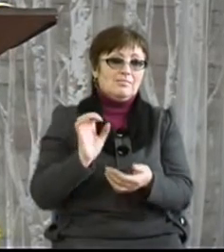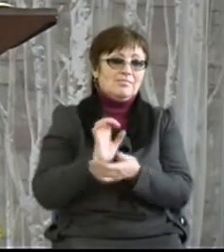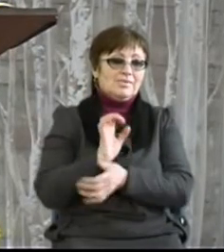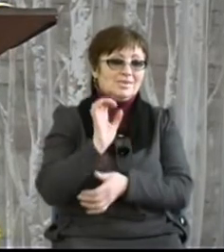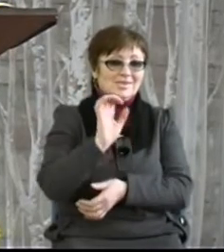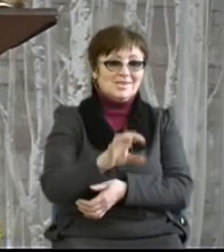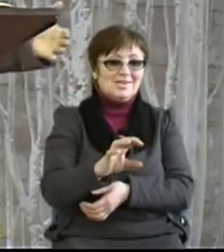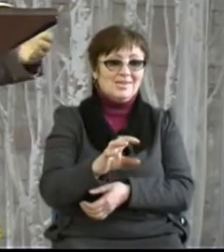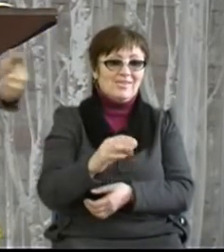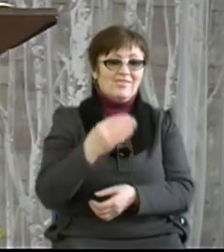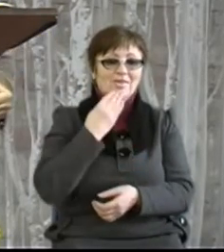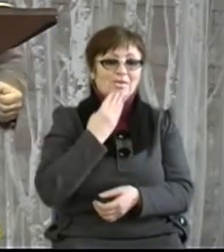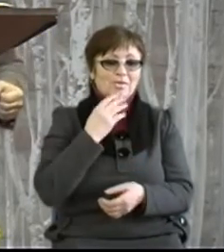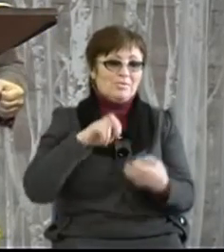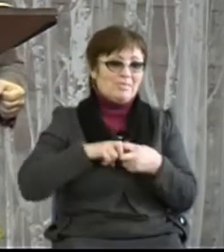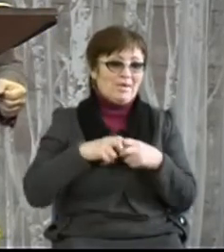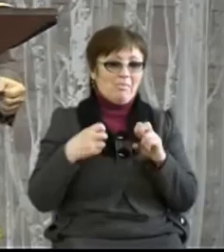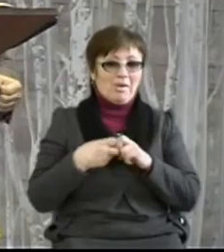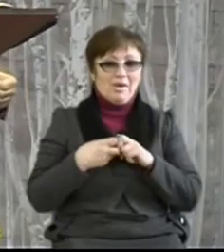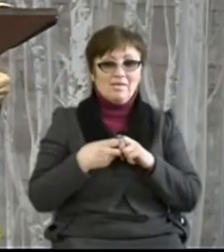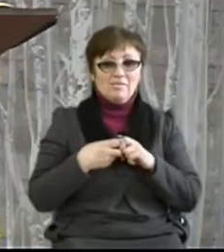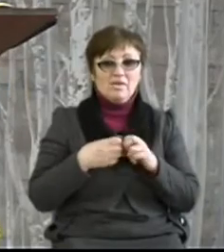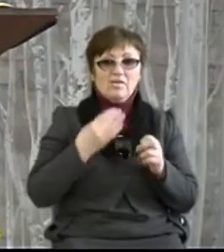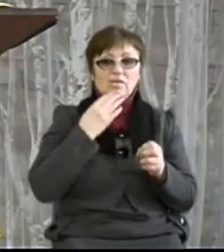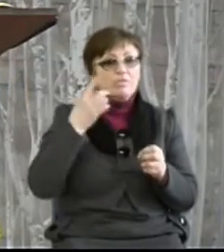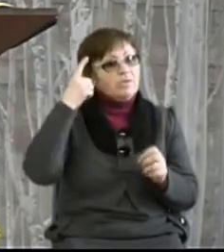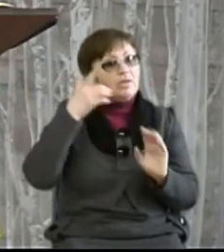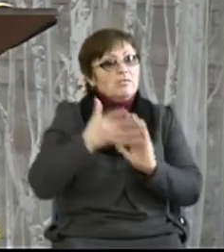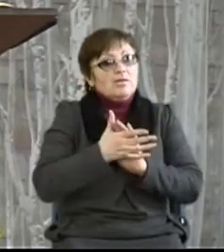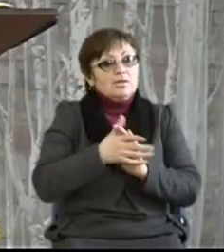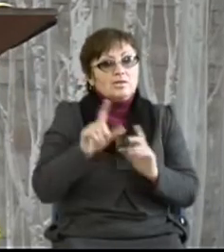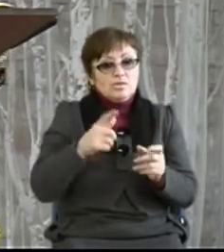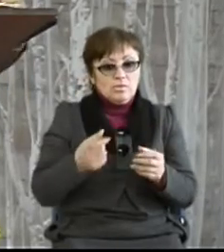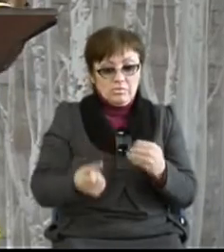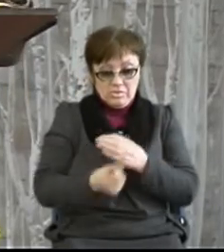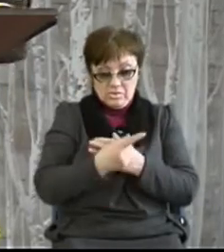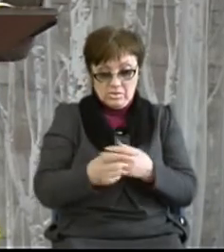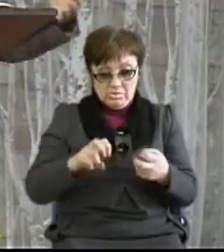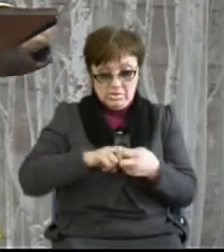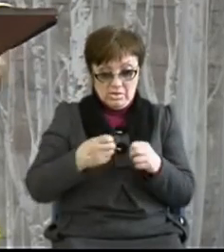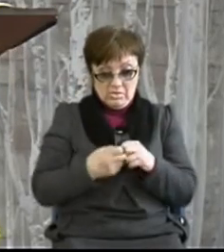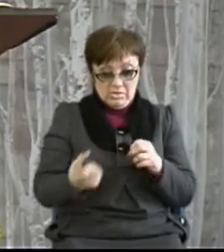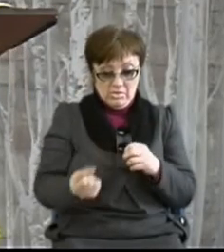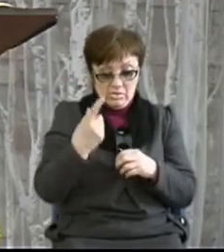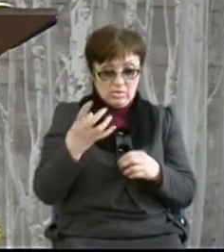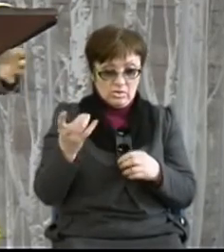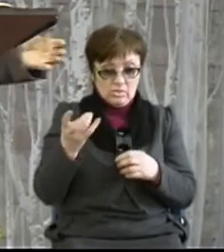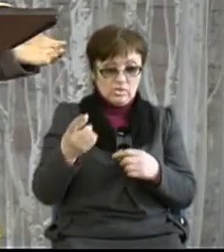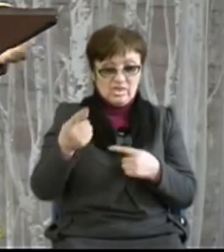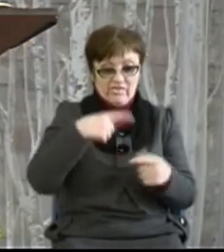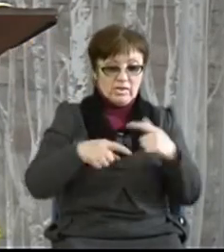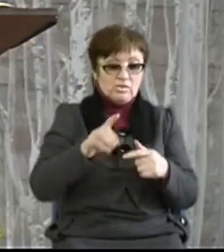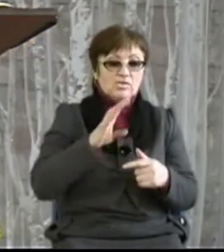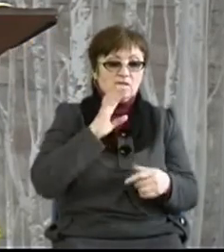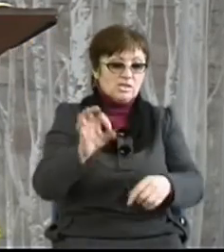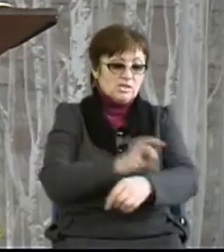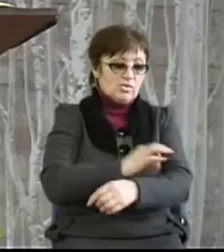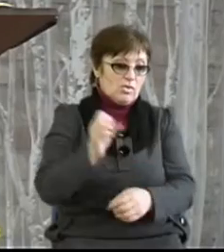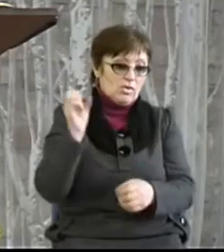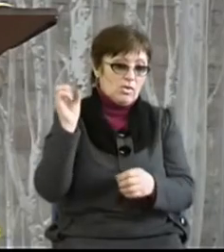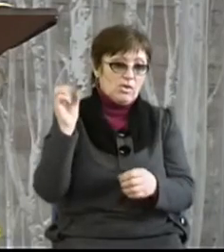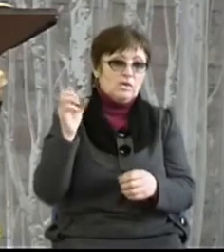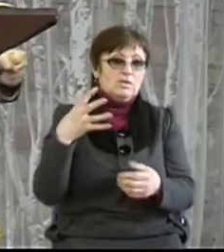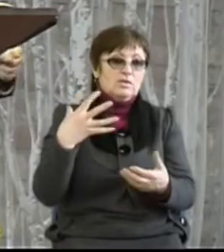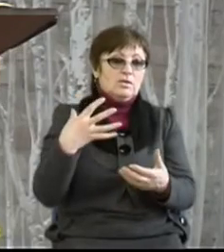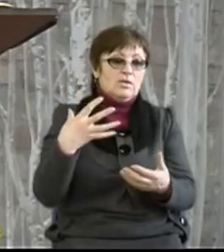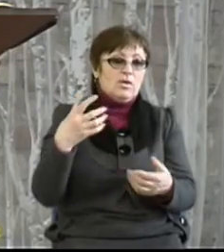так, фараону проблемы. Фараон понимает, что он находится в проблеме, и ему необходимо вернуть Сару обратно мужу